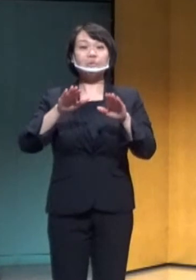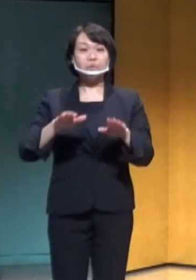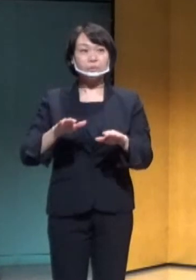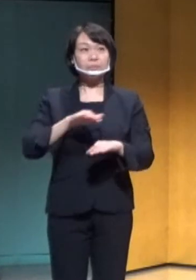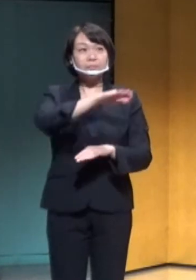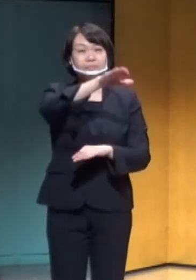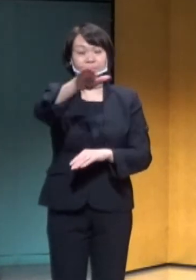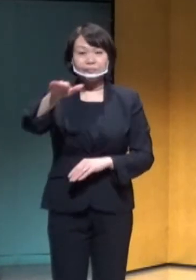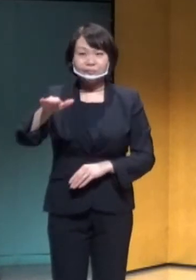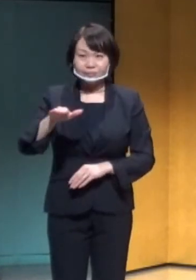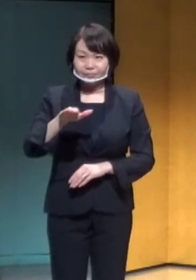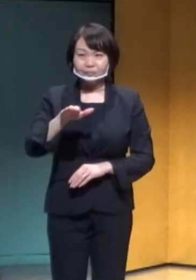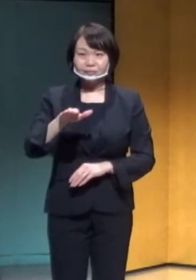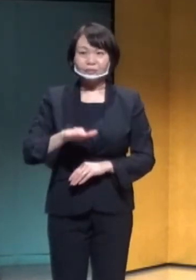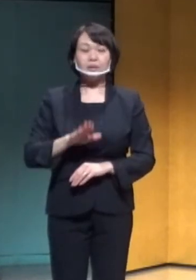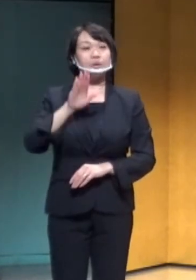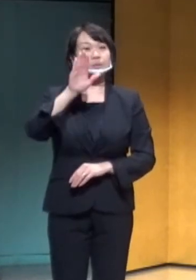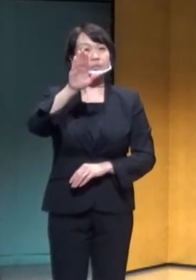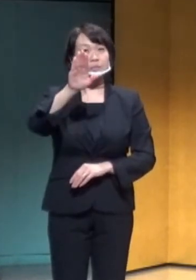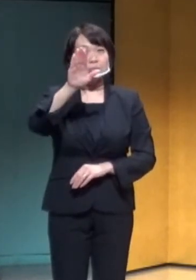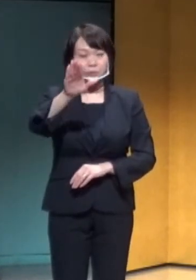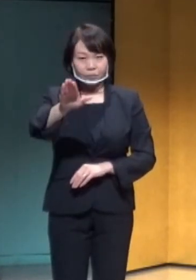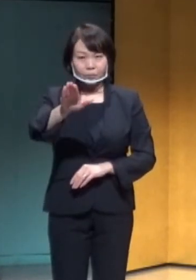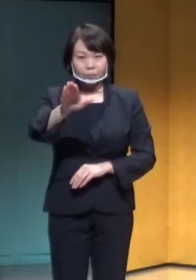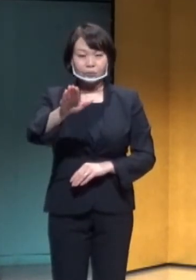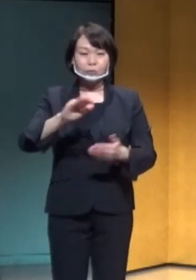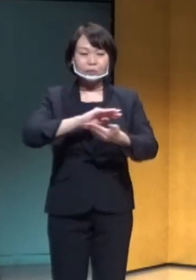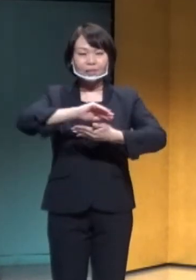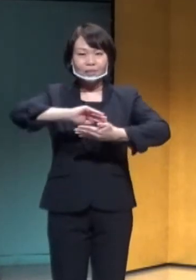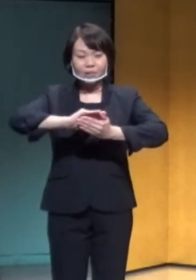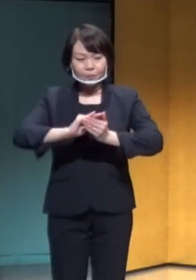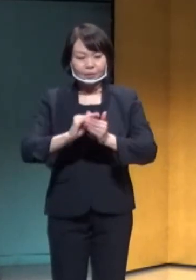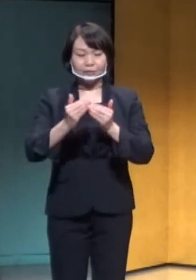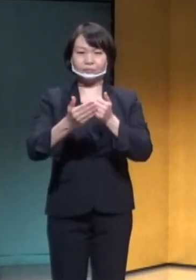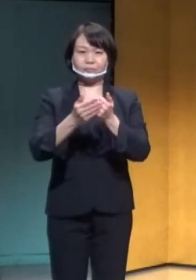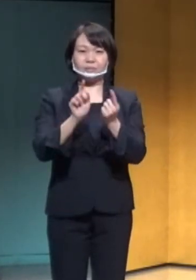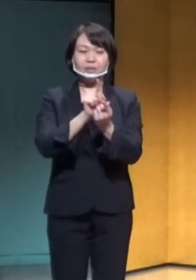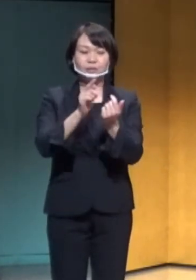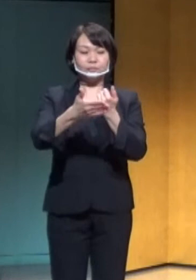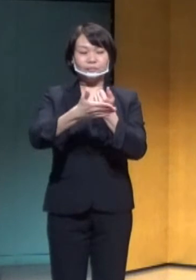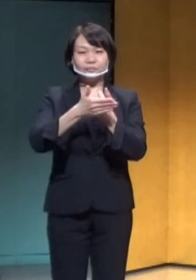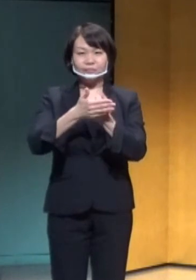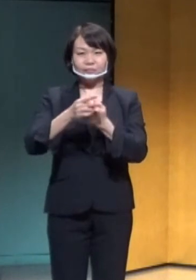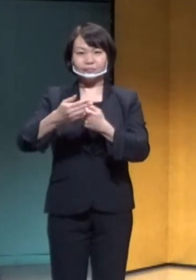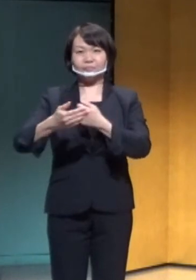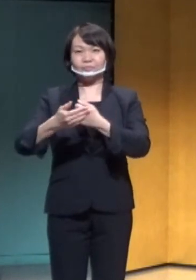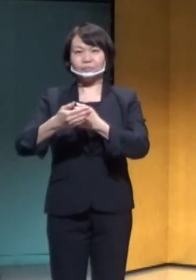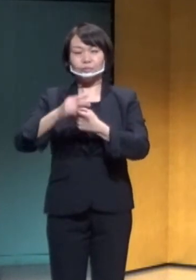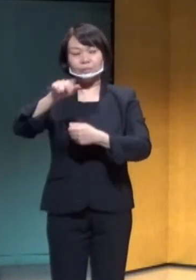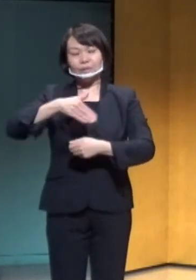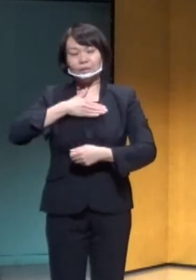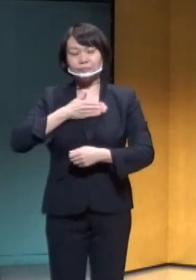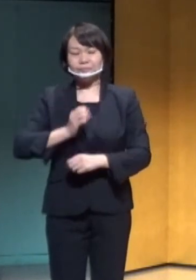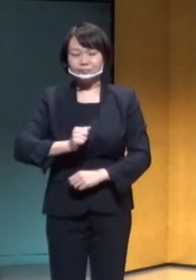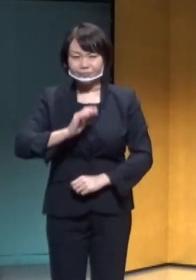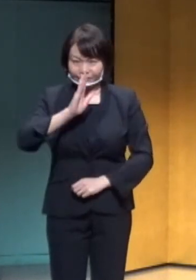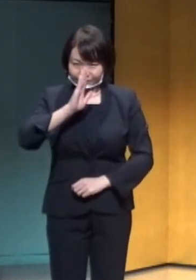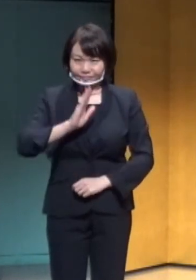加の皆様には、今後とも県政に対するご支援ご協力をよろしくお願い申し上げます